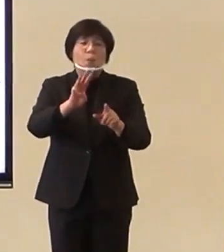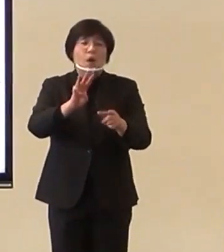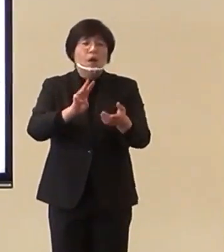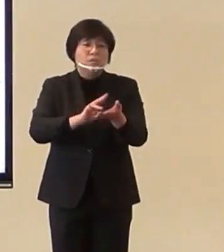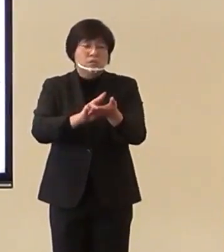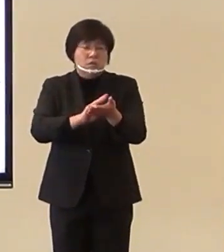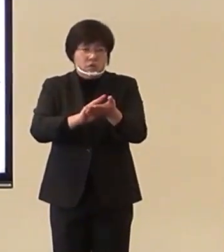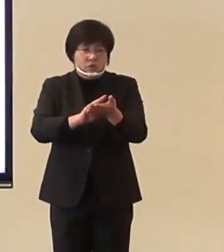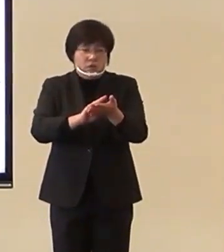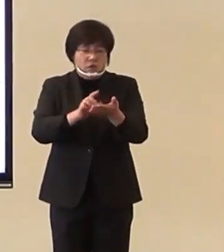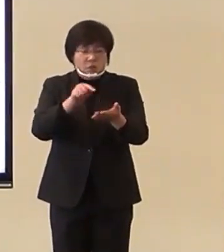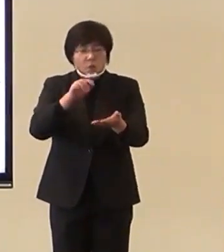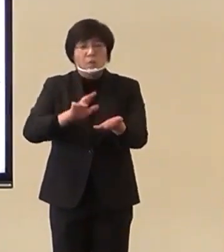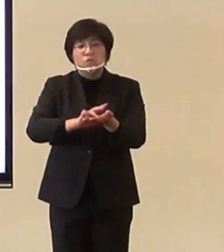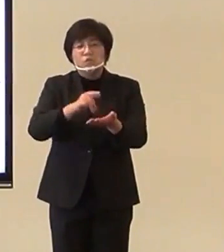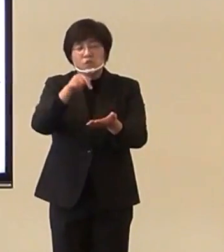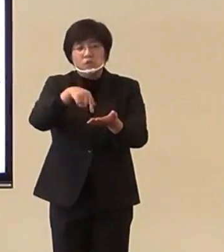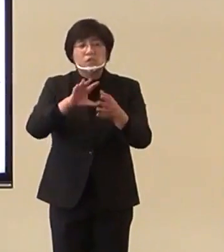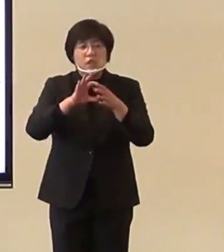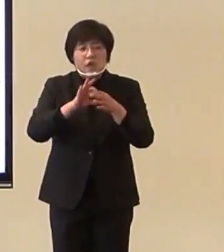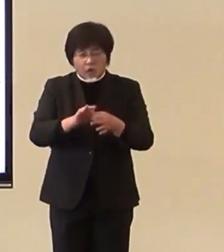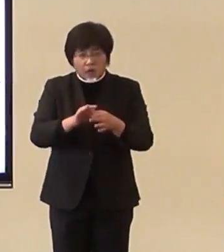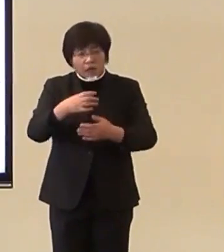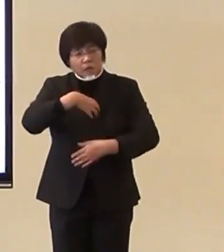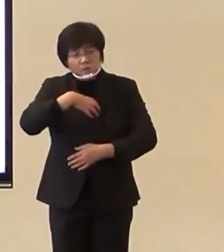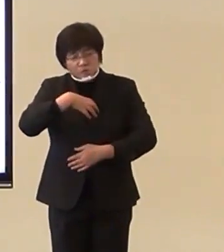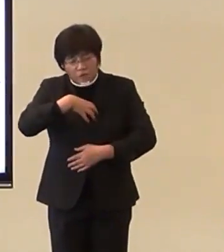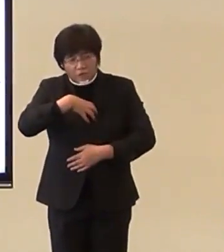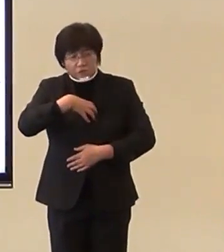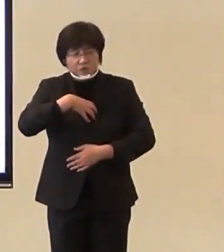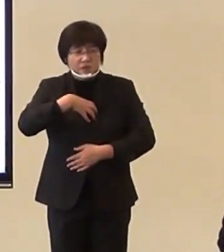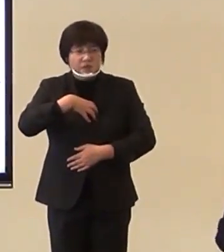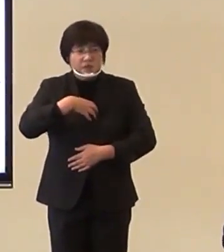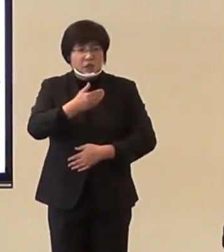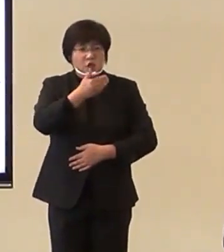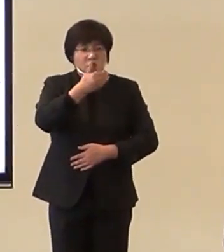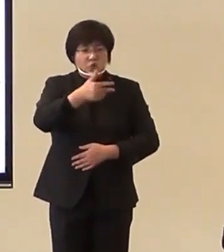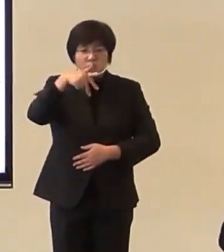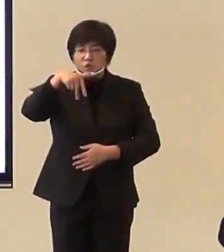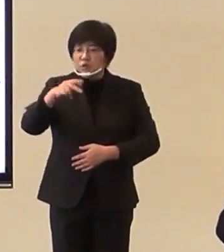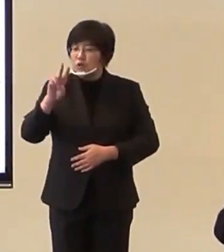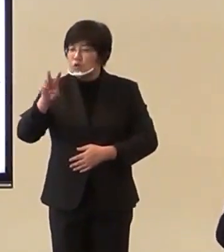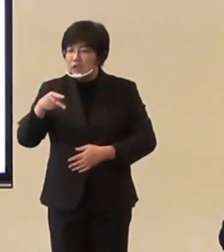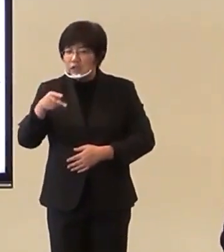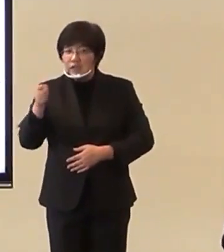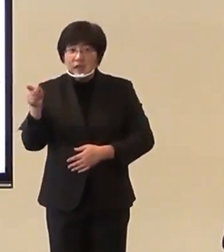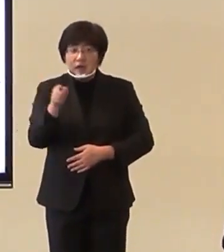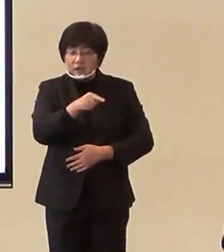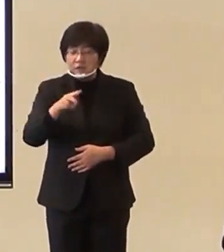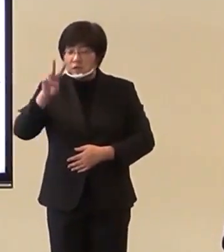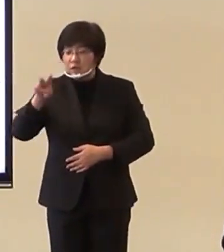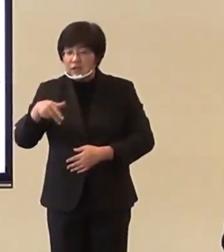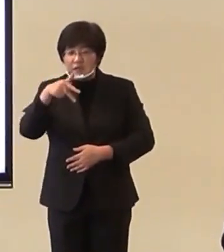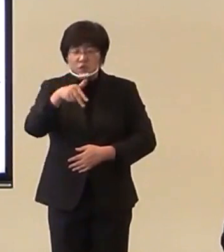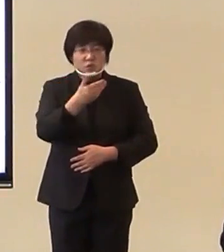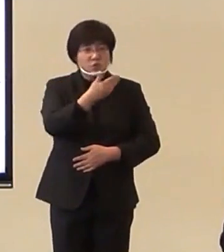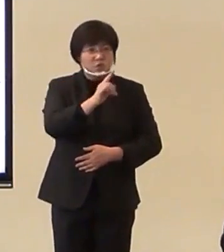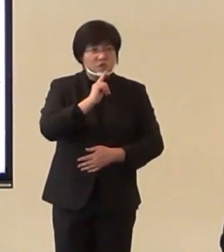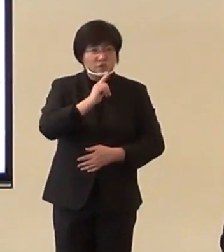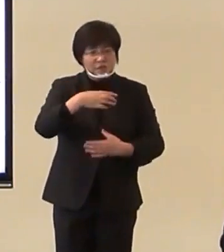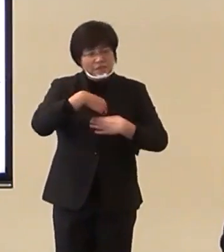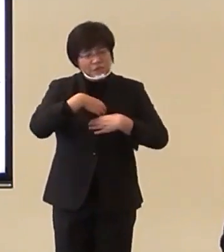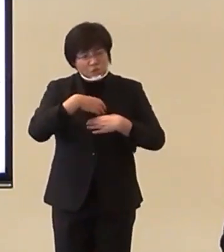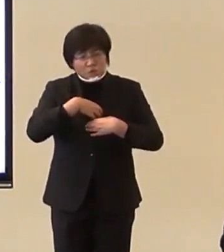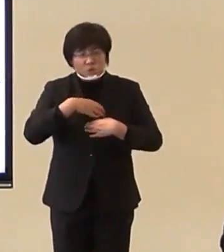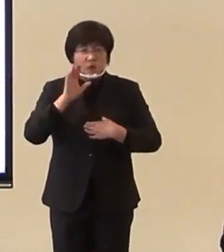てリスクもございます。薬って後ろから言うとリスクってあるんでですね、まあそれですけども、大